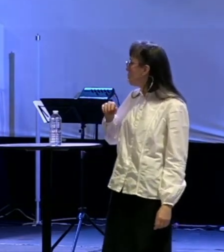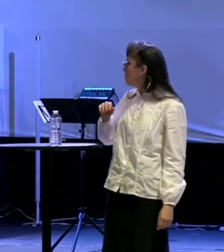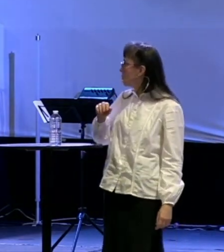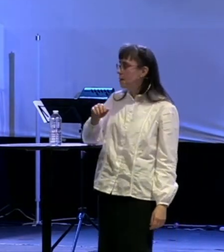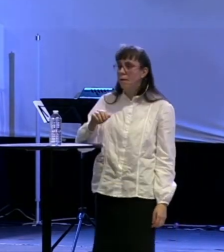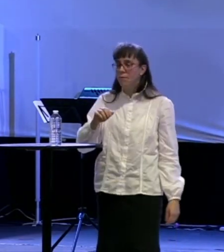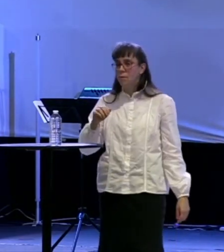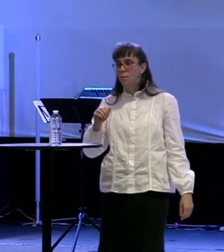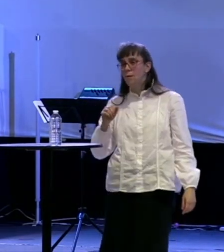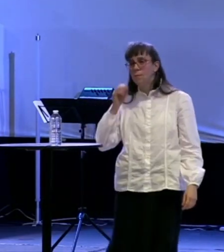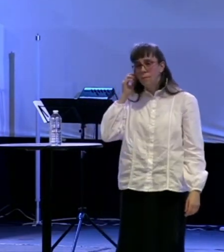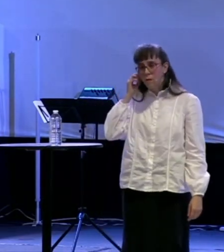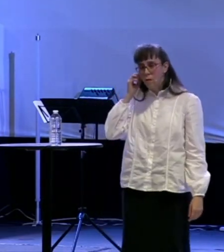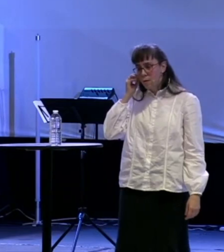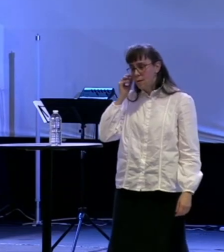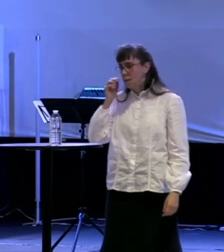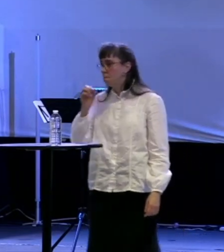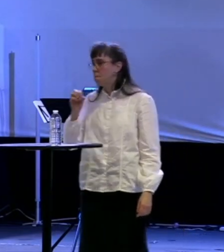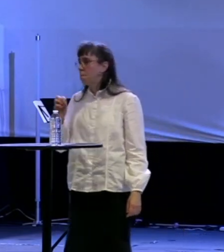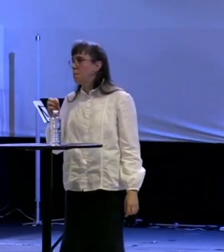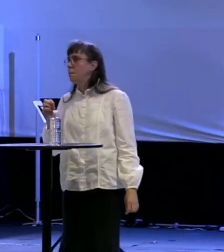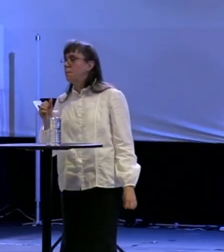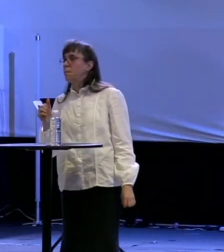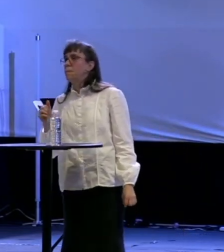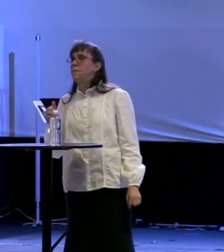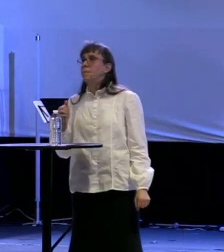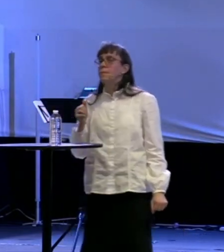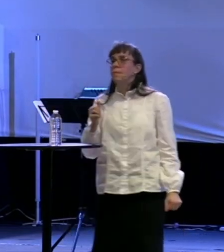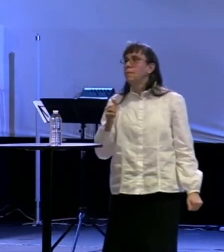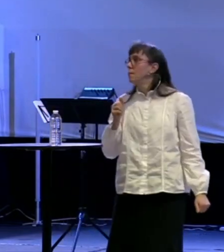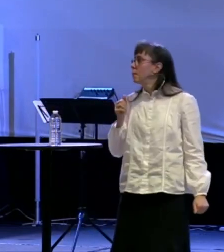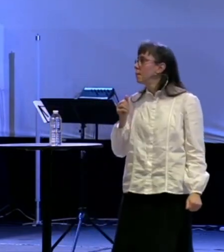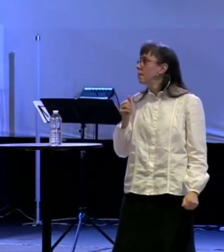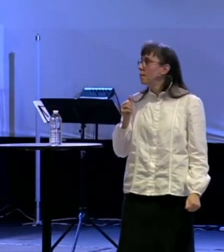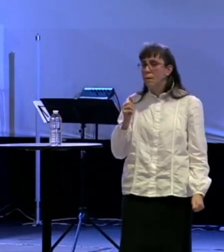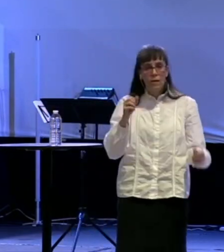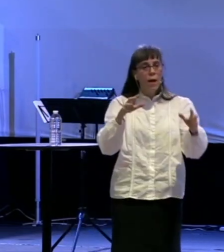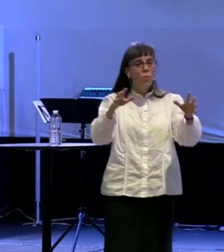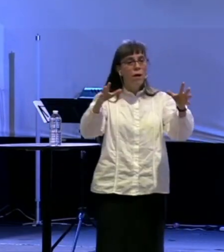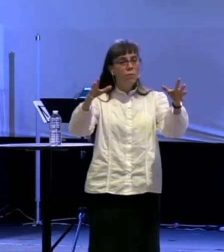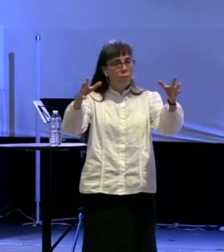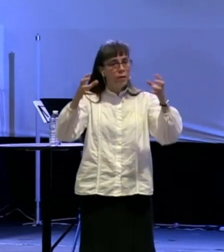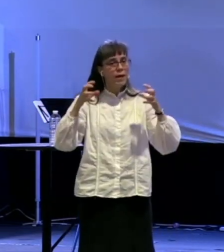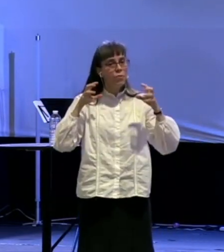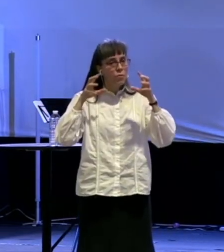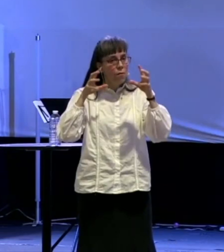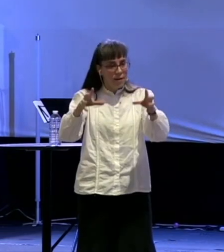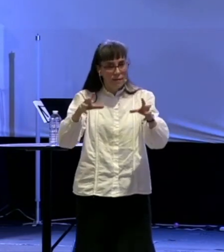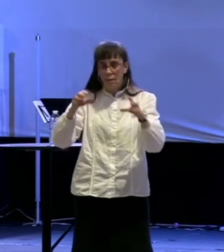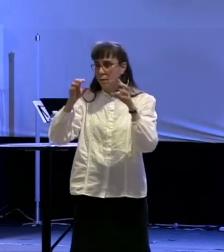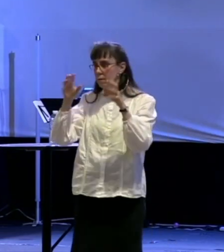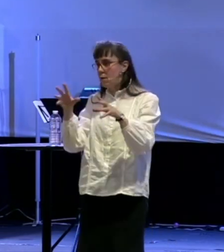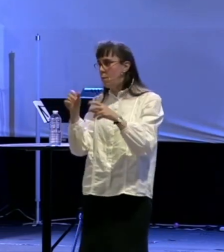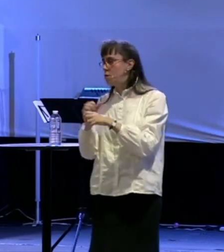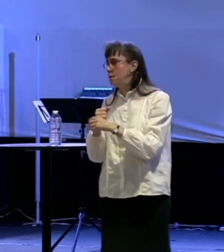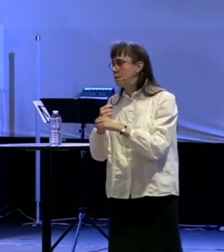22, 53. Yeah, what Jesus said. C'est au moment où on est venu arrêter le Seigneur à Gethsemane. The time where people came to arrest